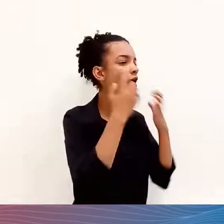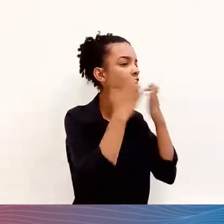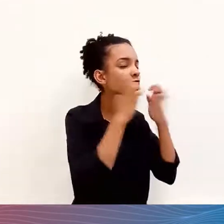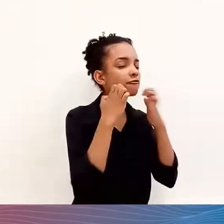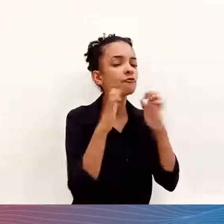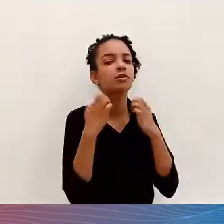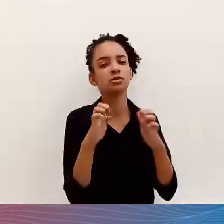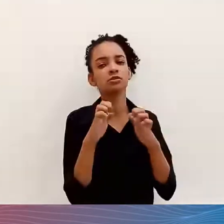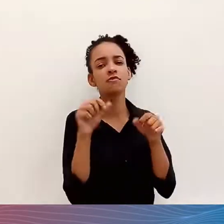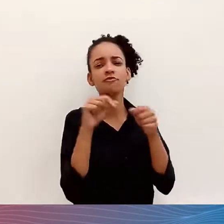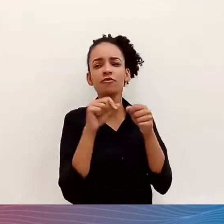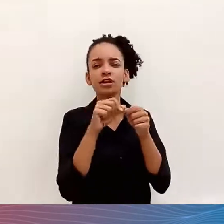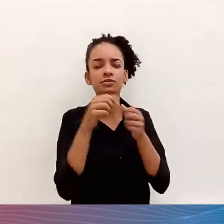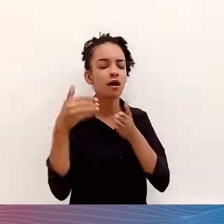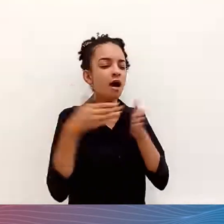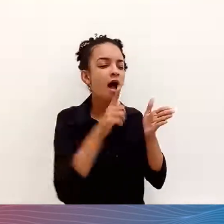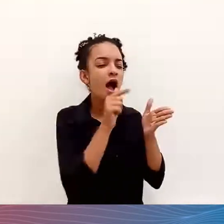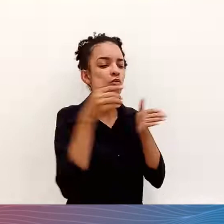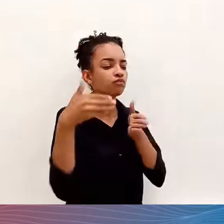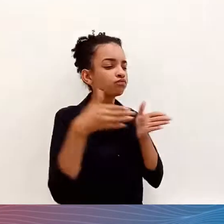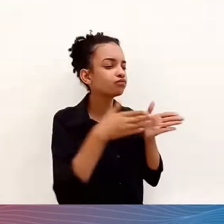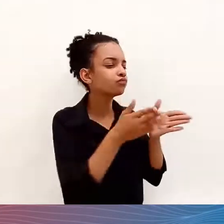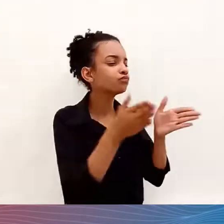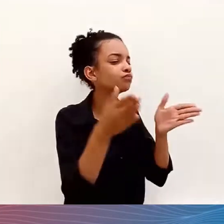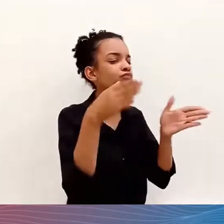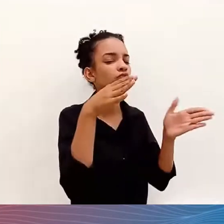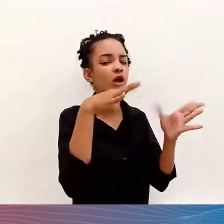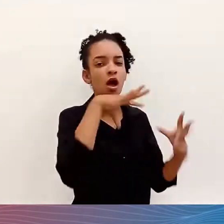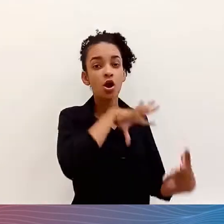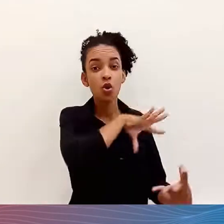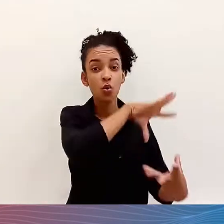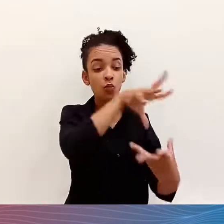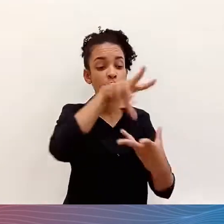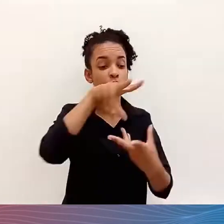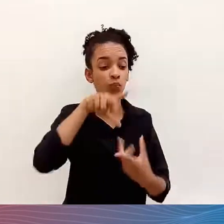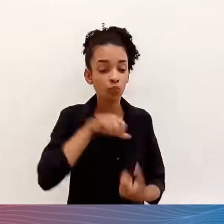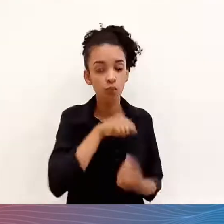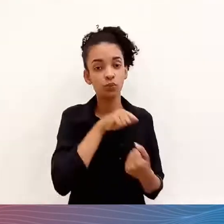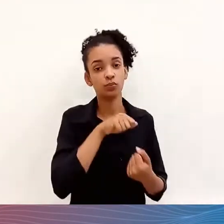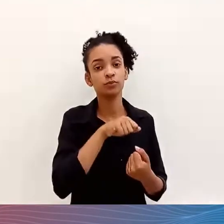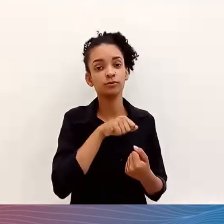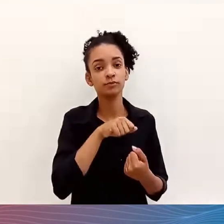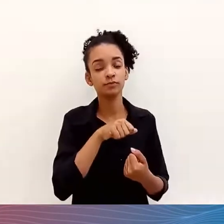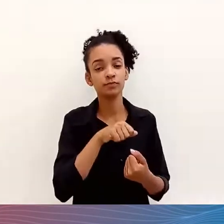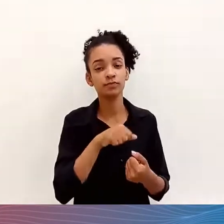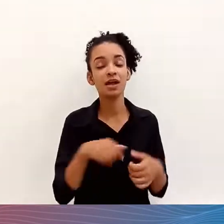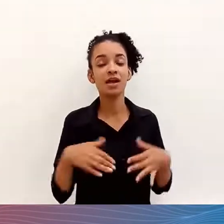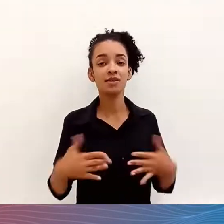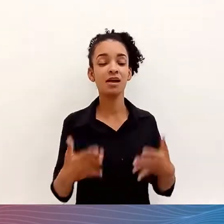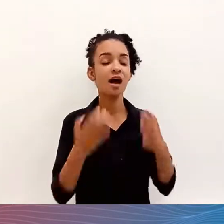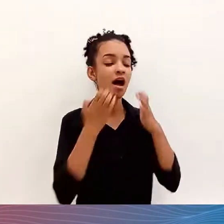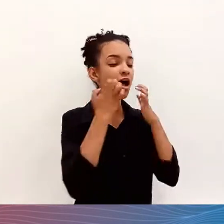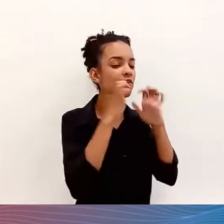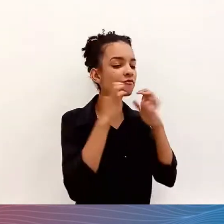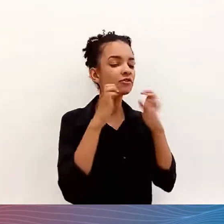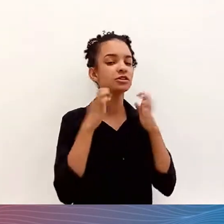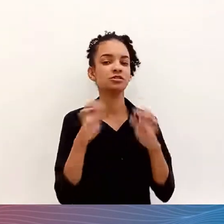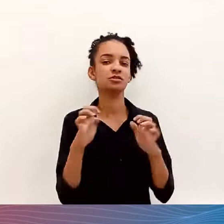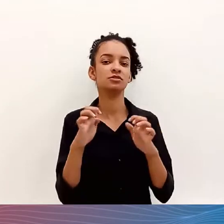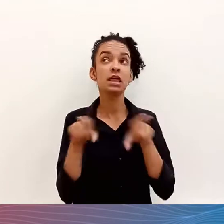da terra, aos 4 cantos da terra, irmão, para que o evangelho, como a graça, chegue a